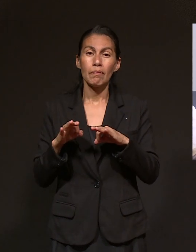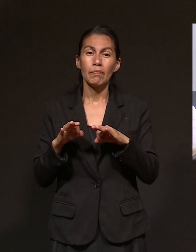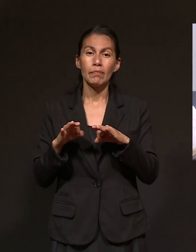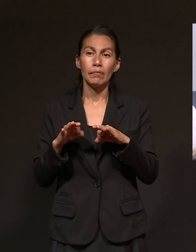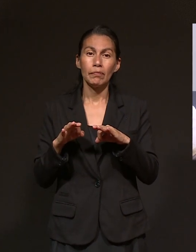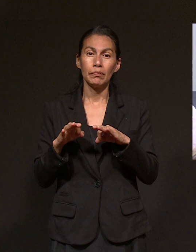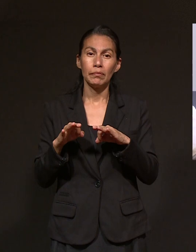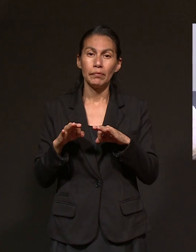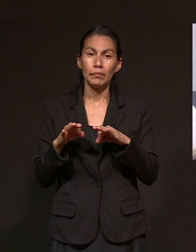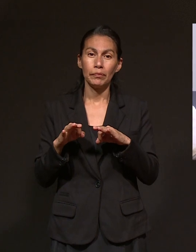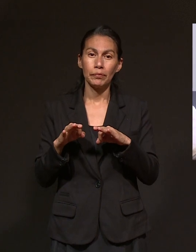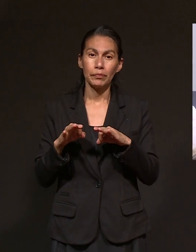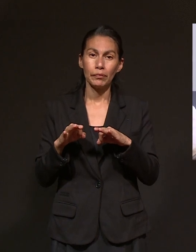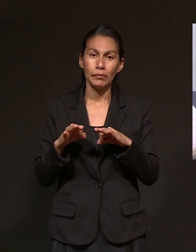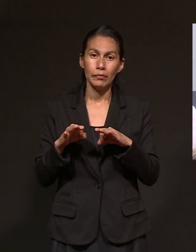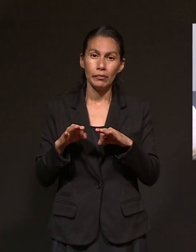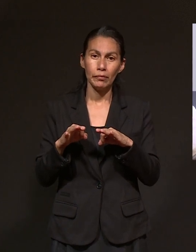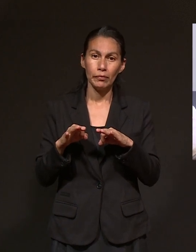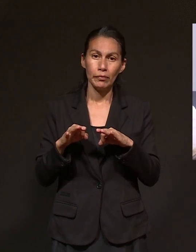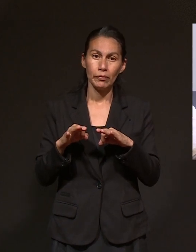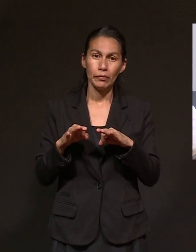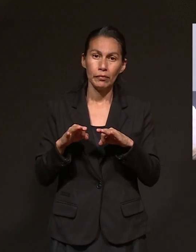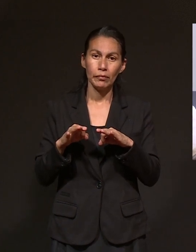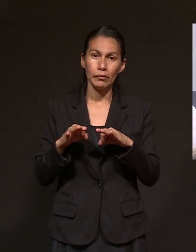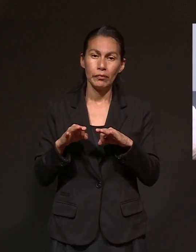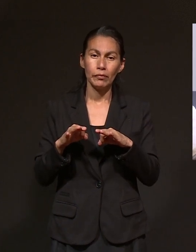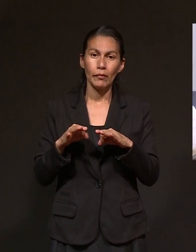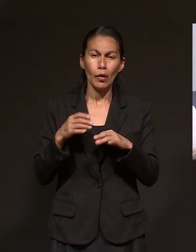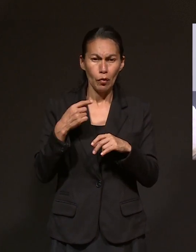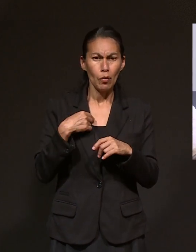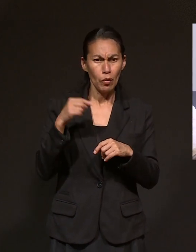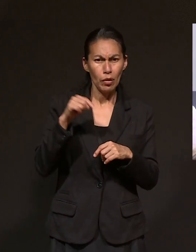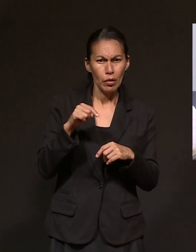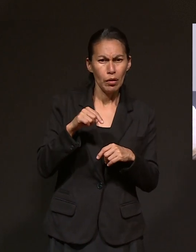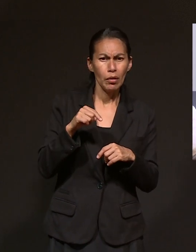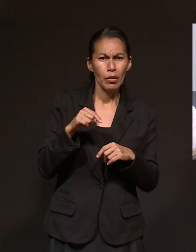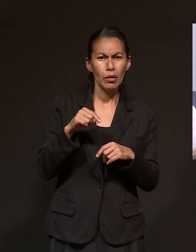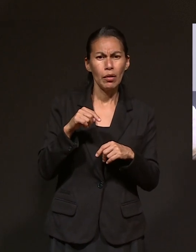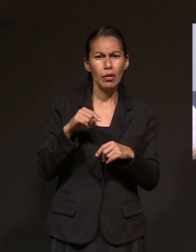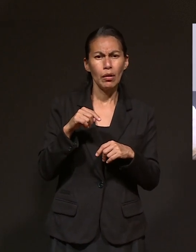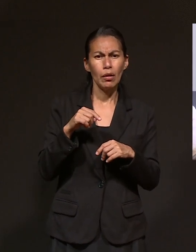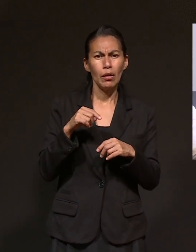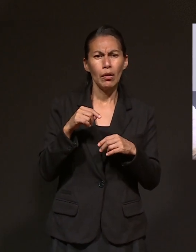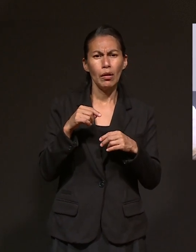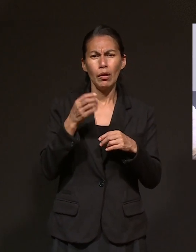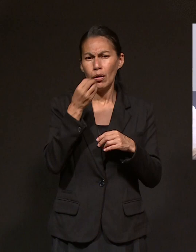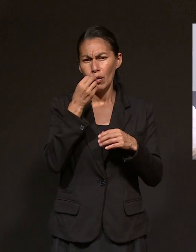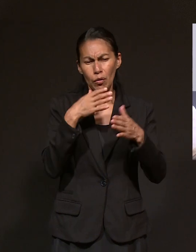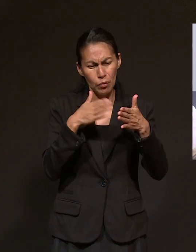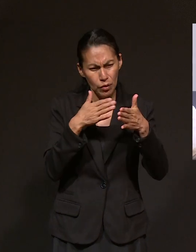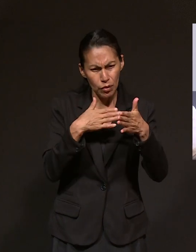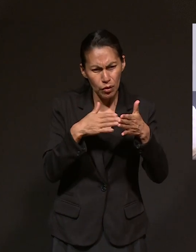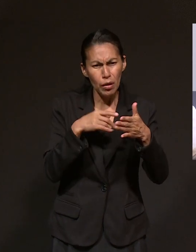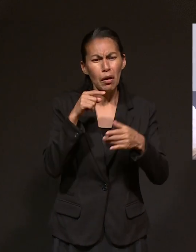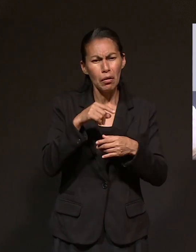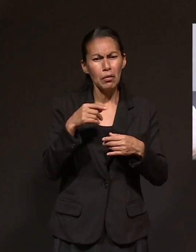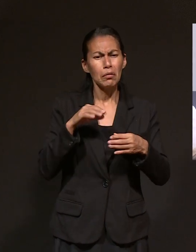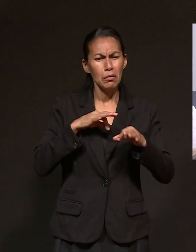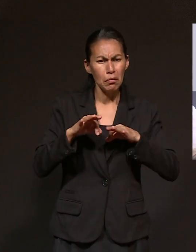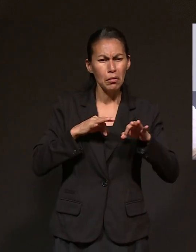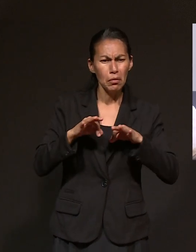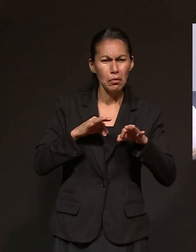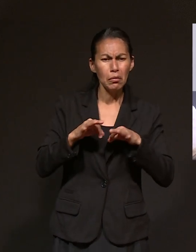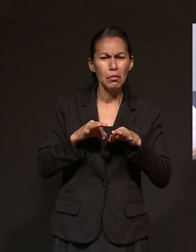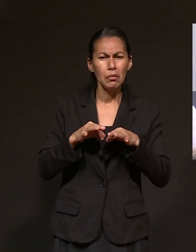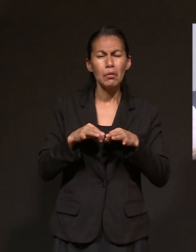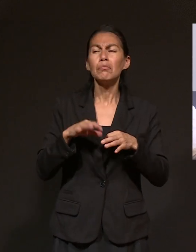a buscar trabajo. Y ocupamos. Este, yo vine a pedir trabajo aquí en el comedor,